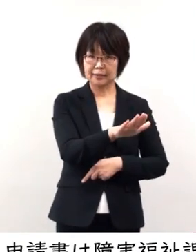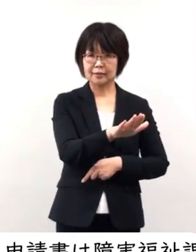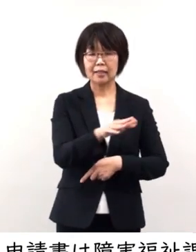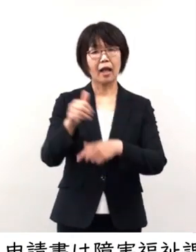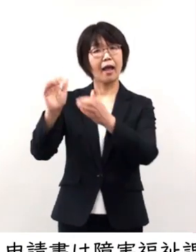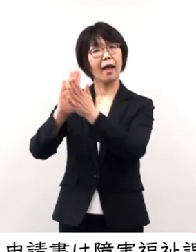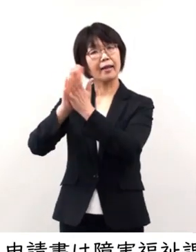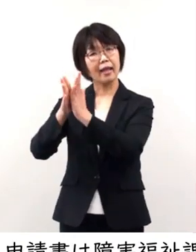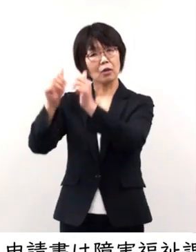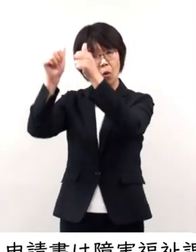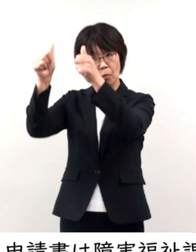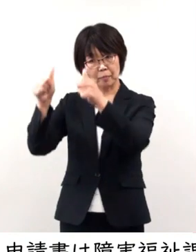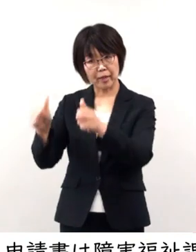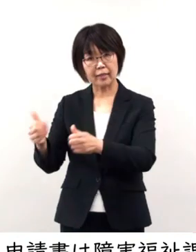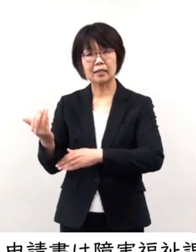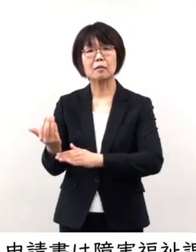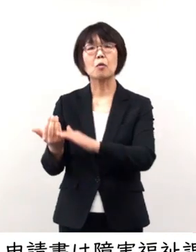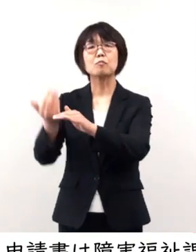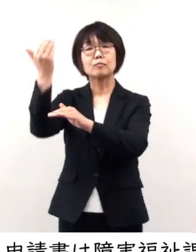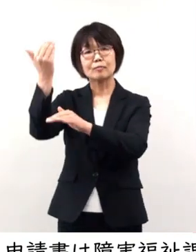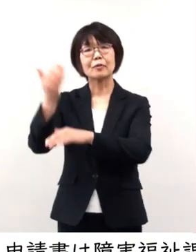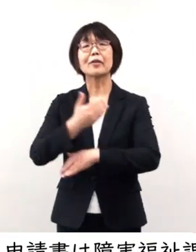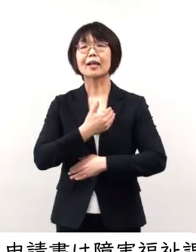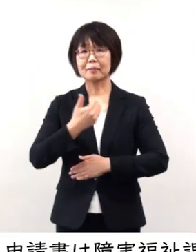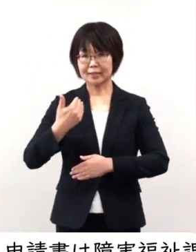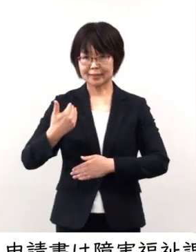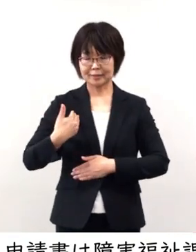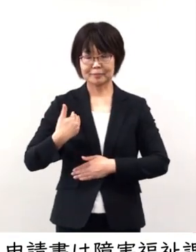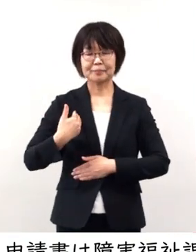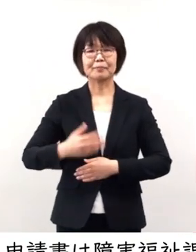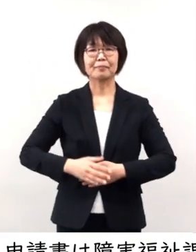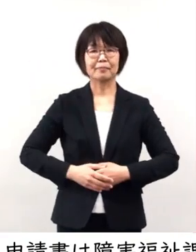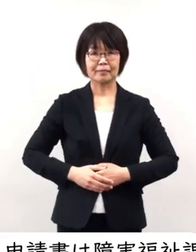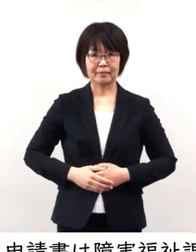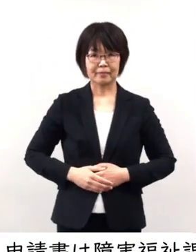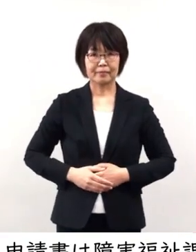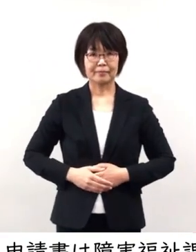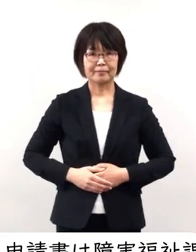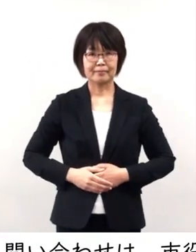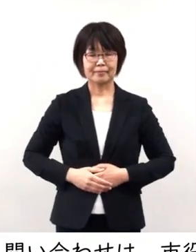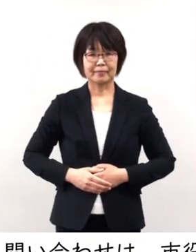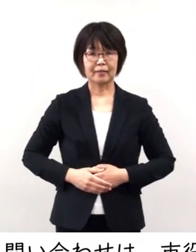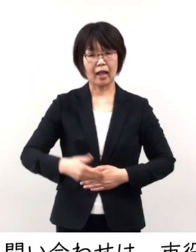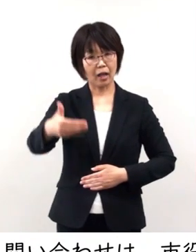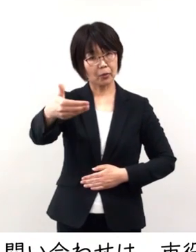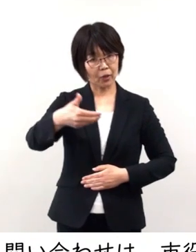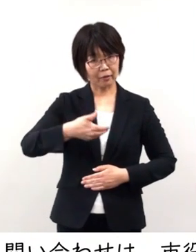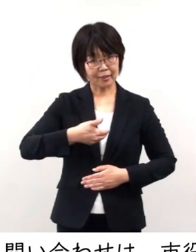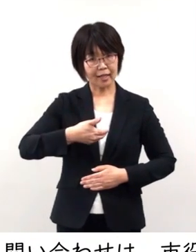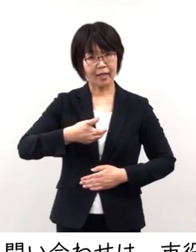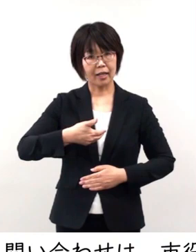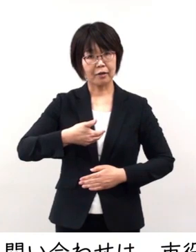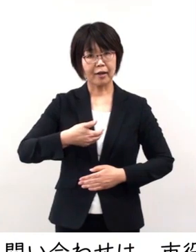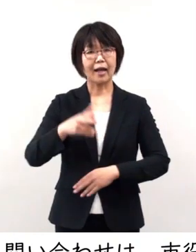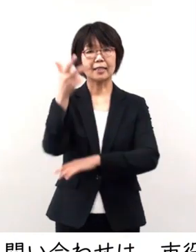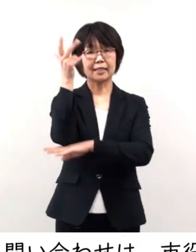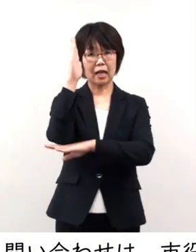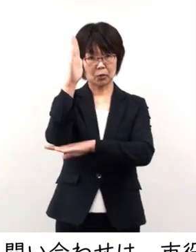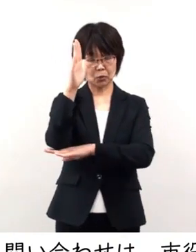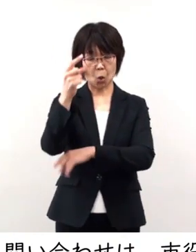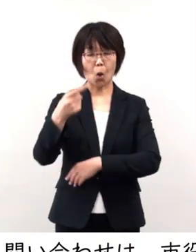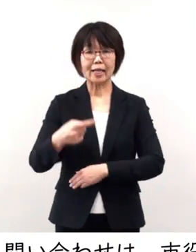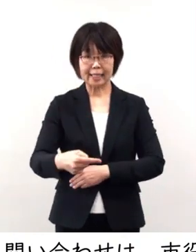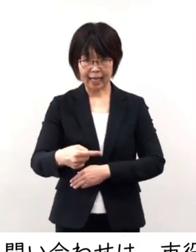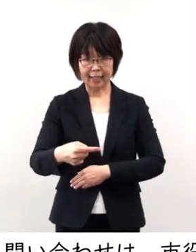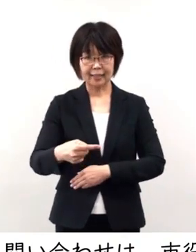口で配布、または県ホームページからダウンロードできます。問い合わせは、市役所本庁